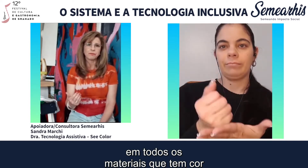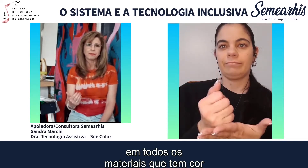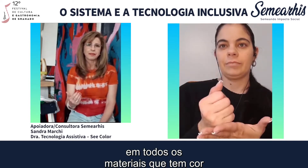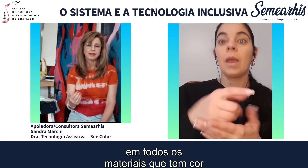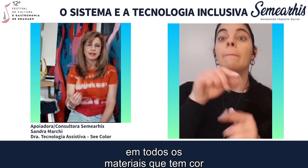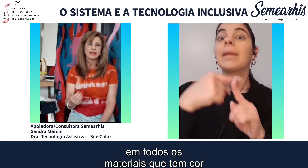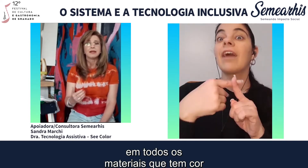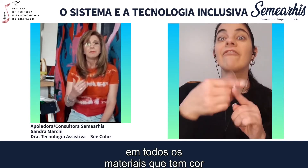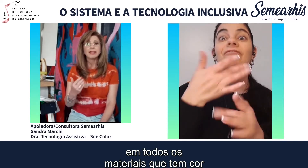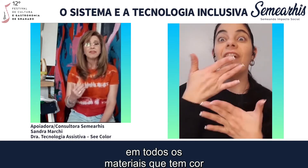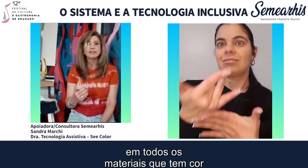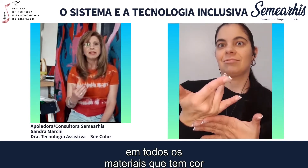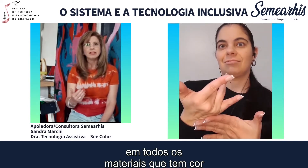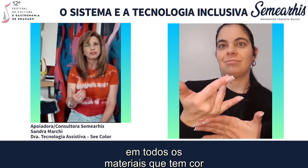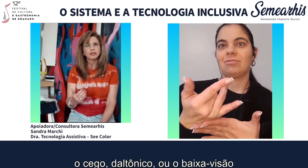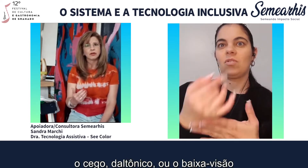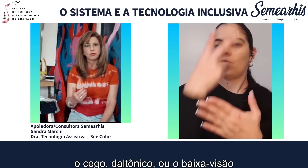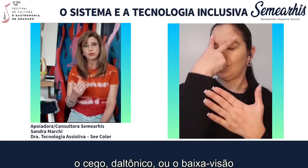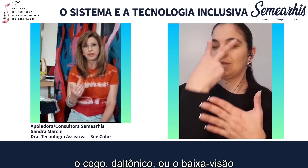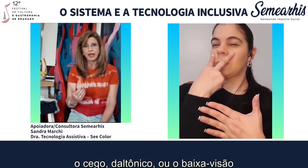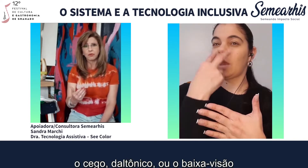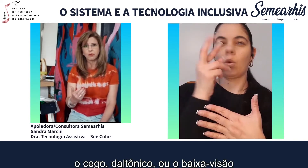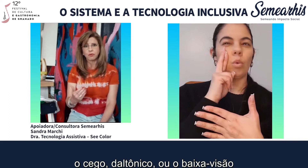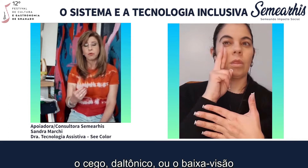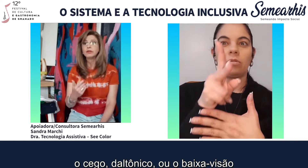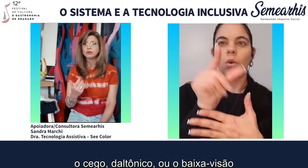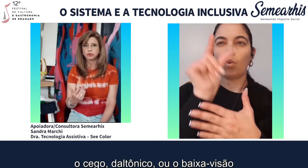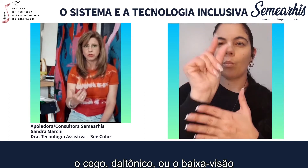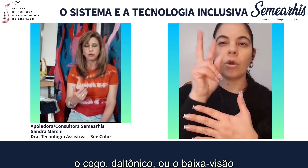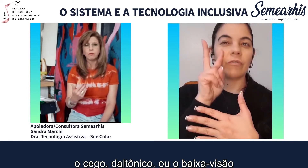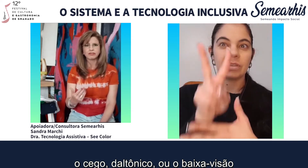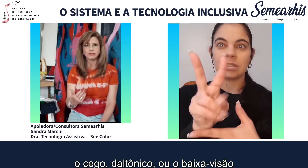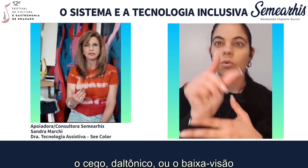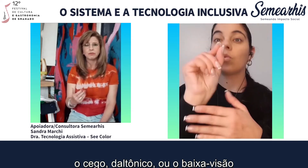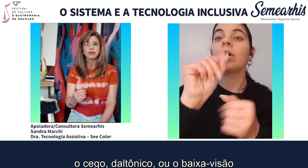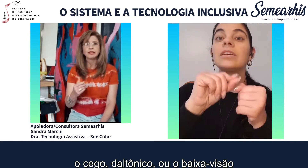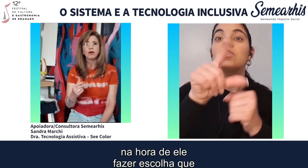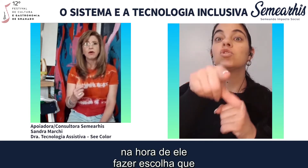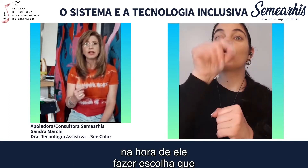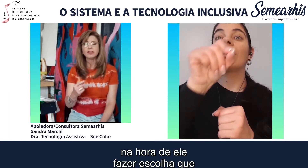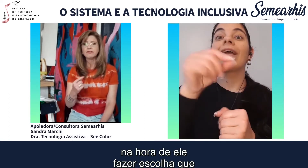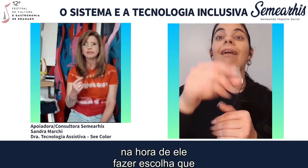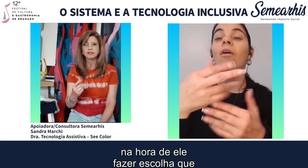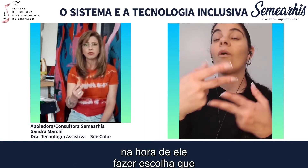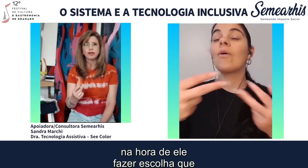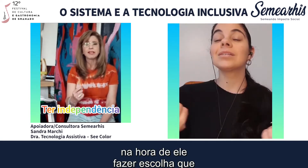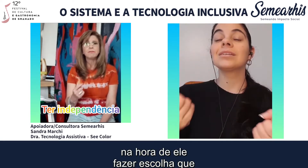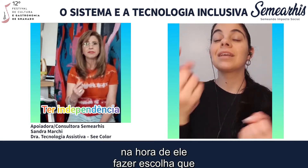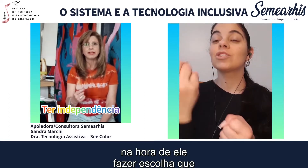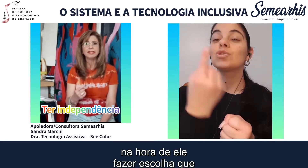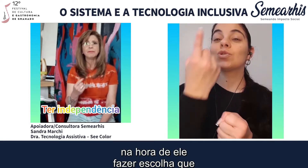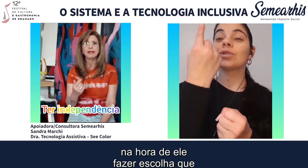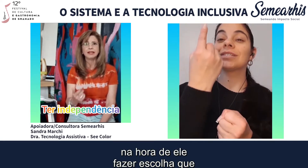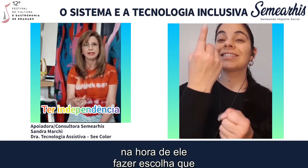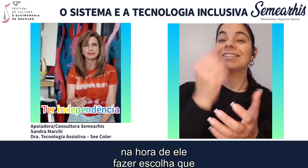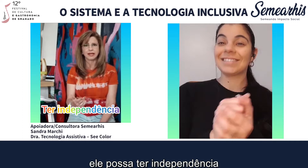cor, para que facilite o cego, o daltônico ou baixa visão, na hora de ele fazer escolhas, que ele possa